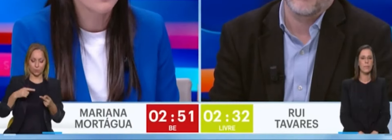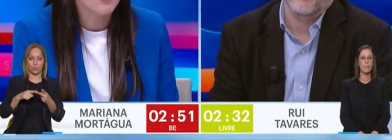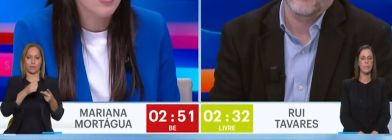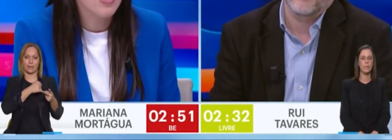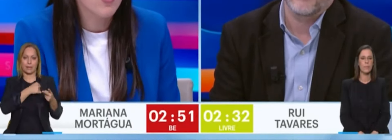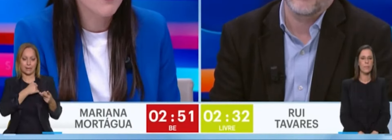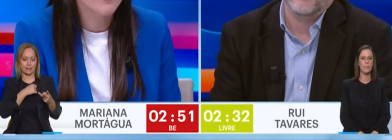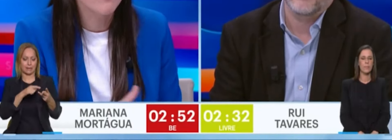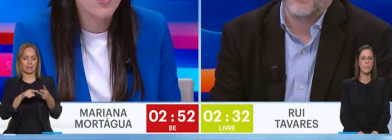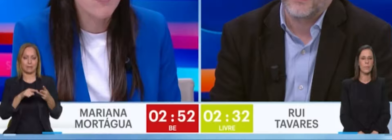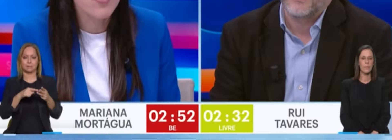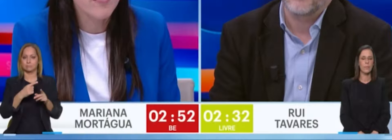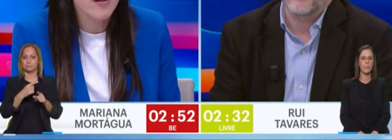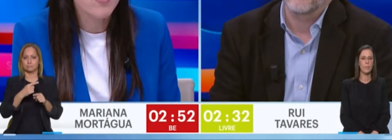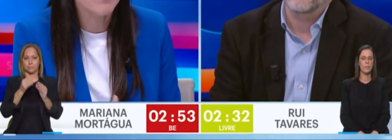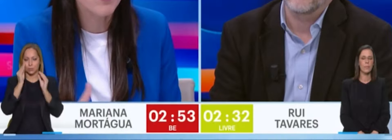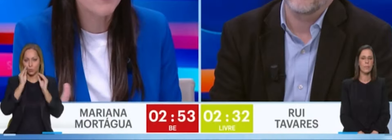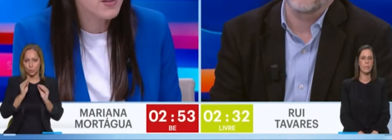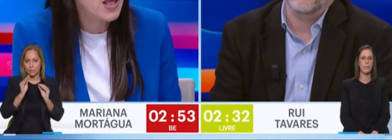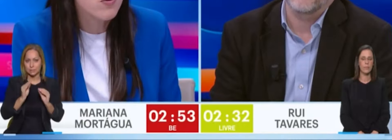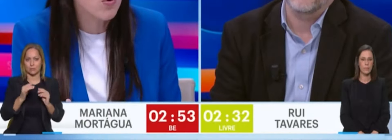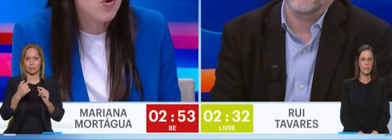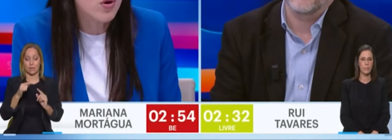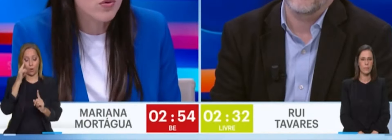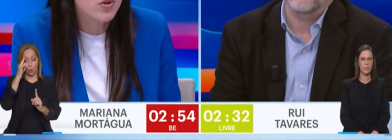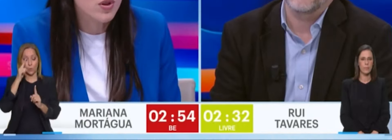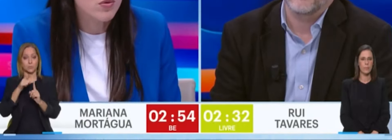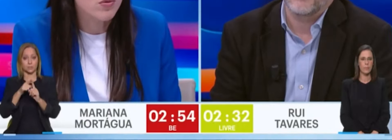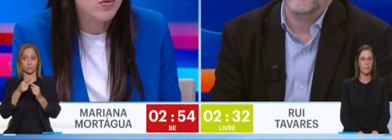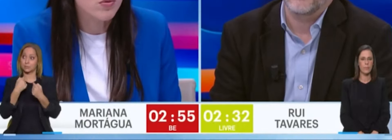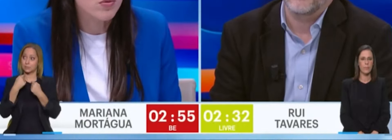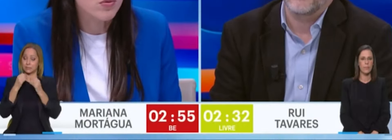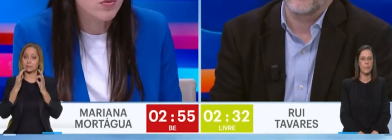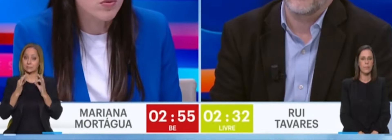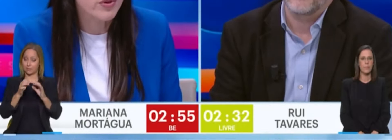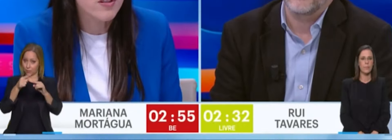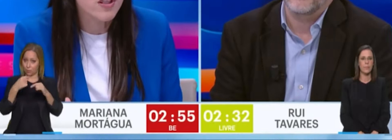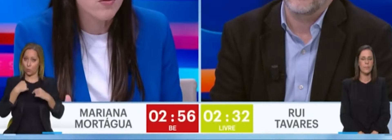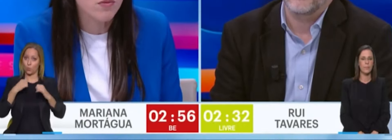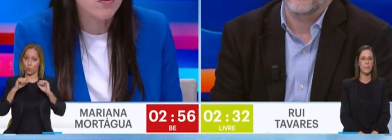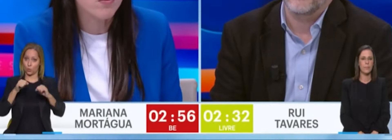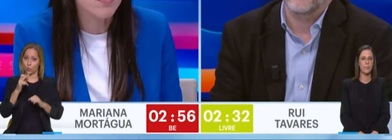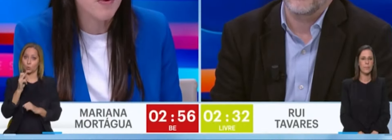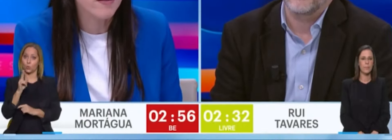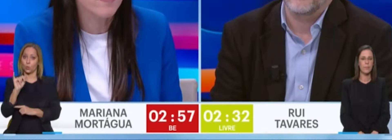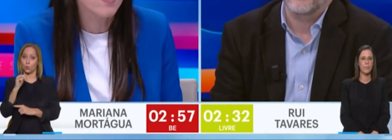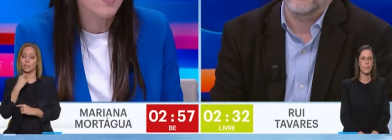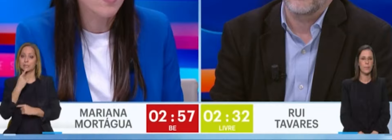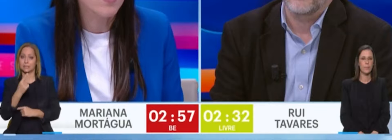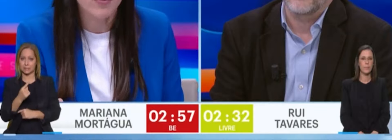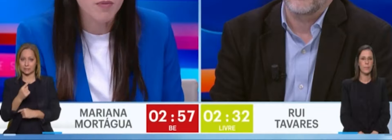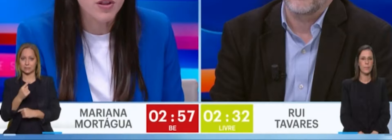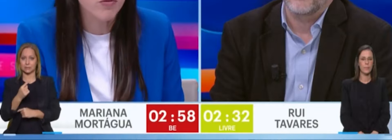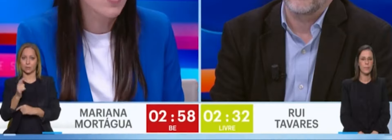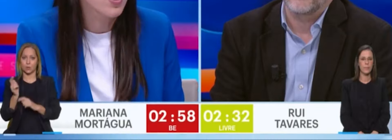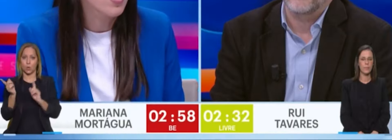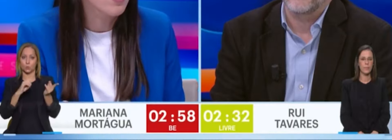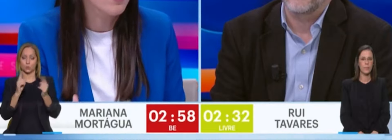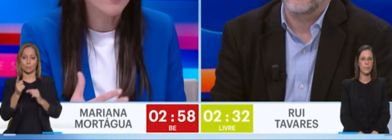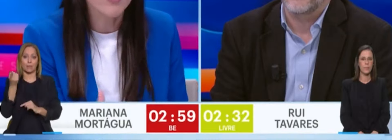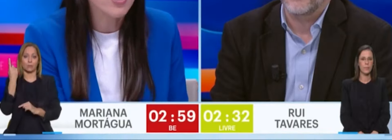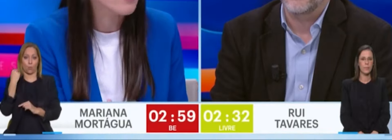educação objetivos que temos que de facto são pouco falados eu concordo o o Rui disse isso num num debate ontem mesmo